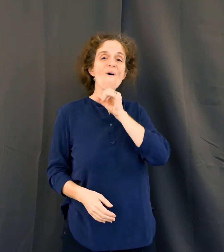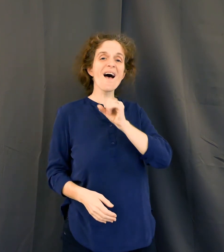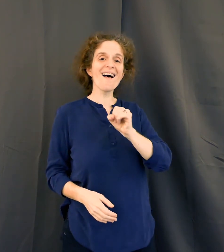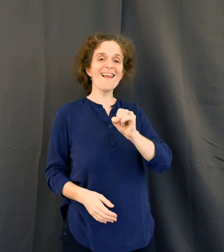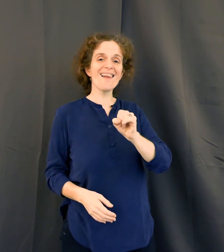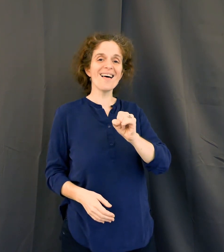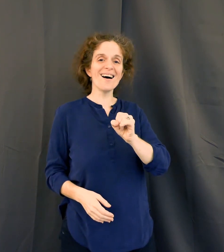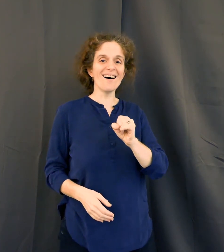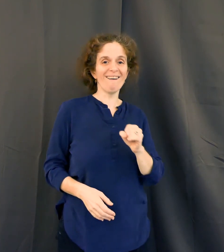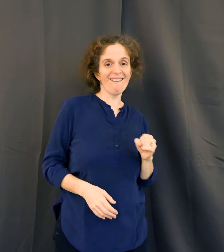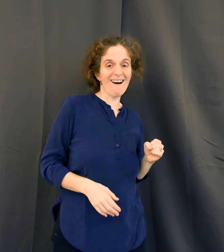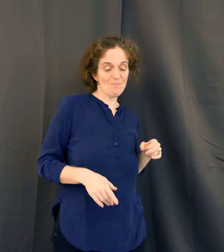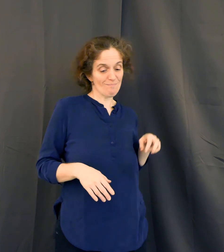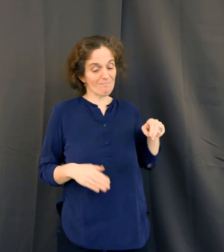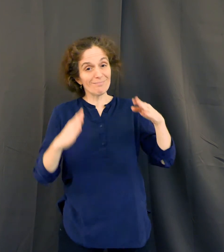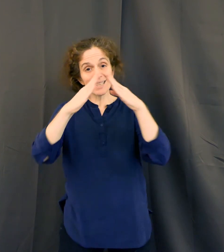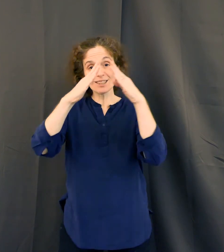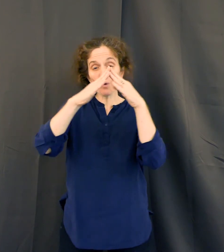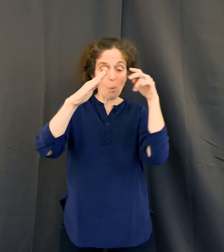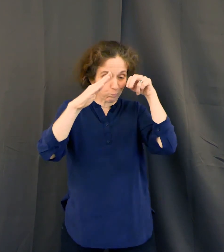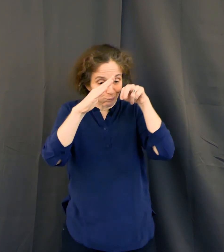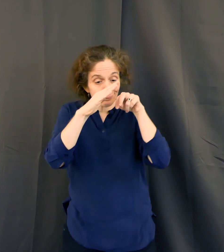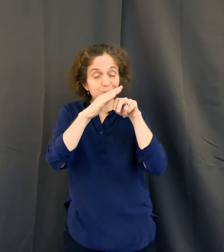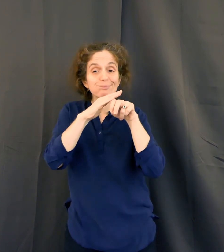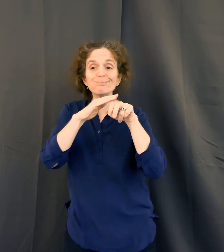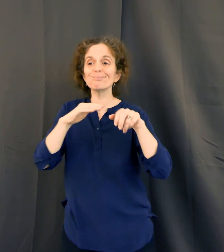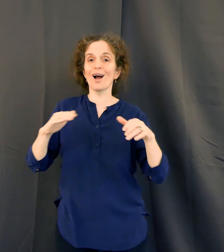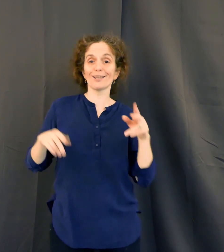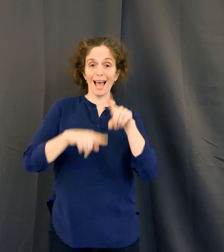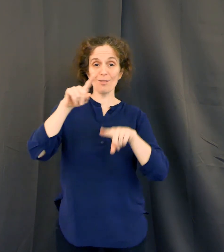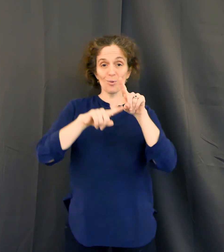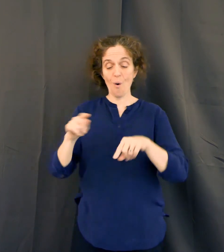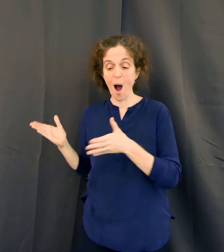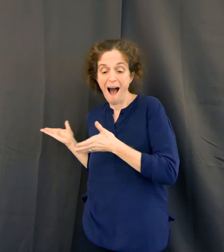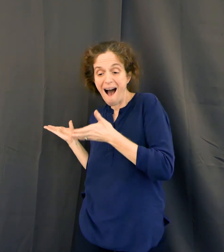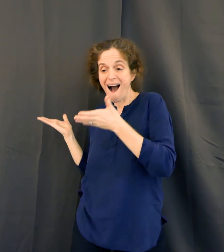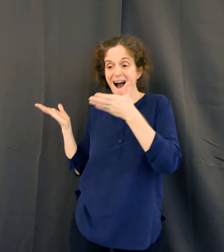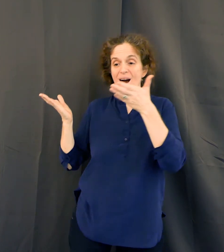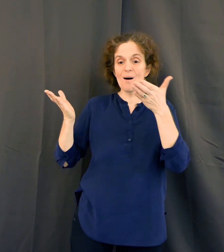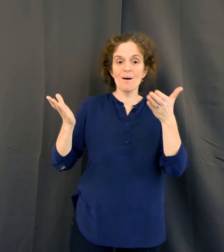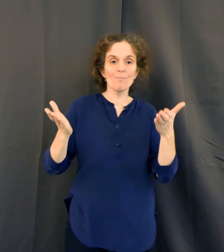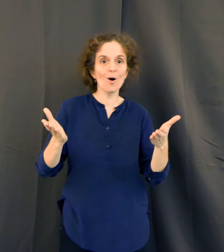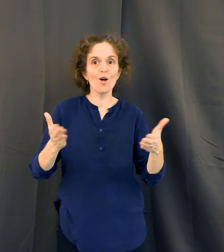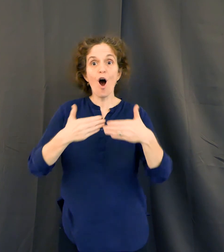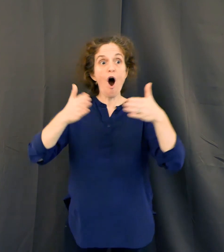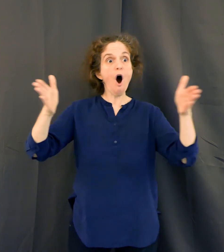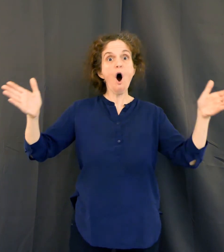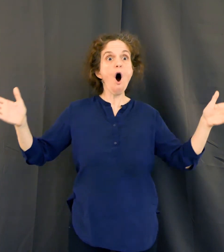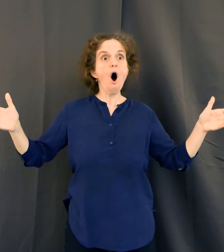Un peu plus tard dans la nuit, Petit Noël descend à la maison. Il a apporté les cadeaux. Il ouvre